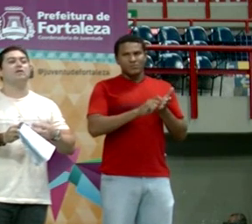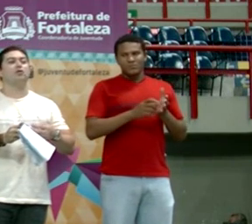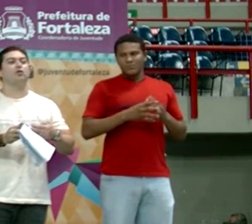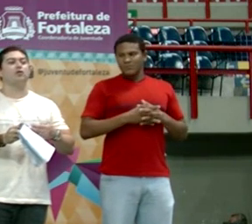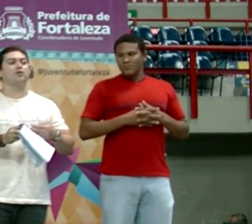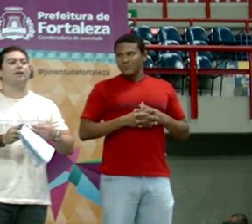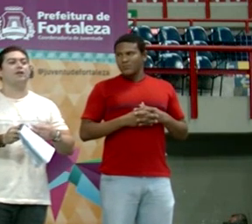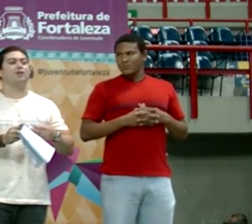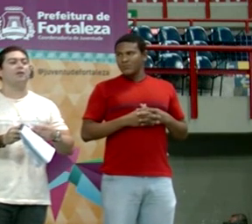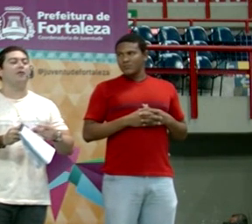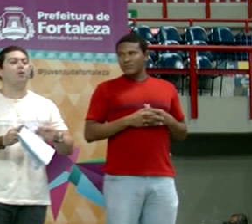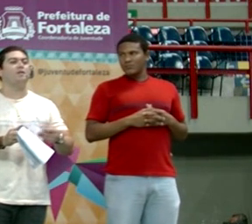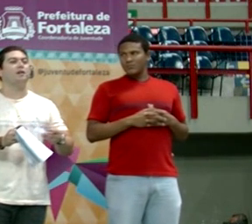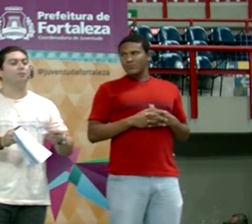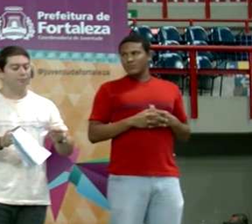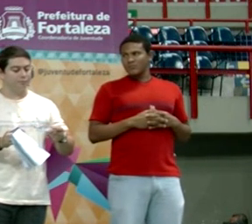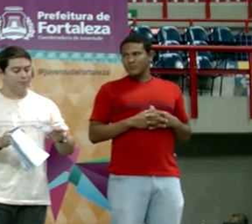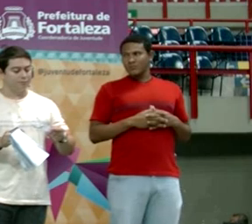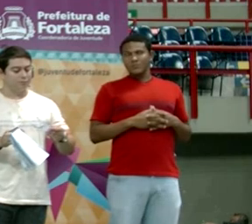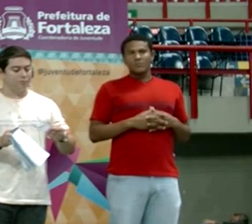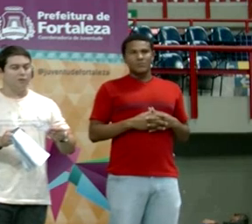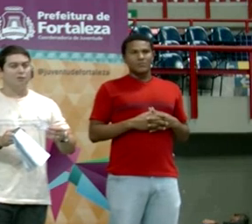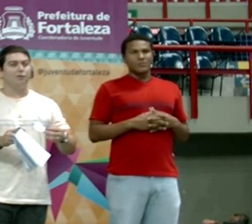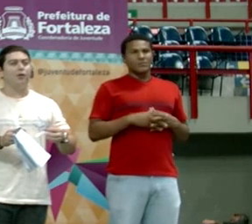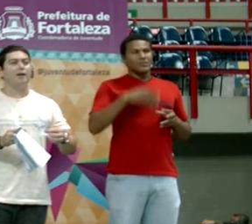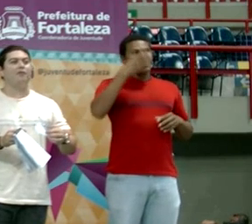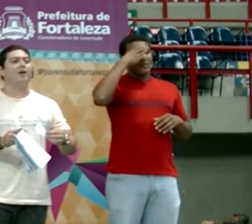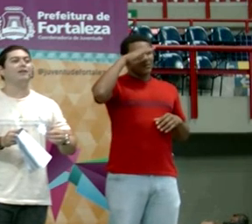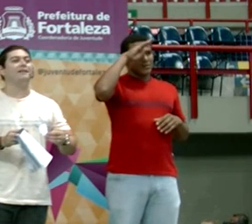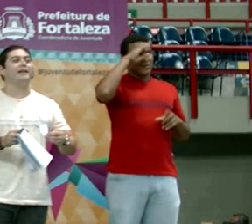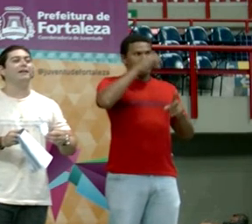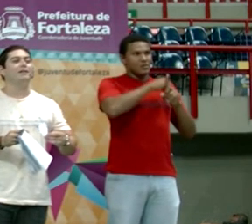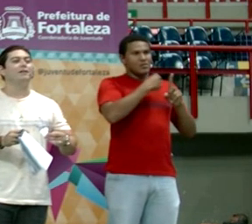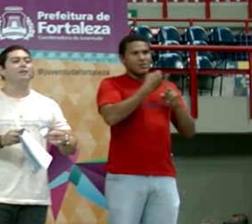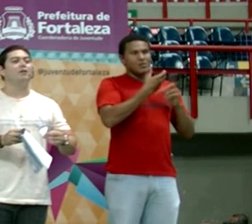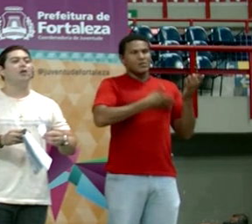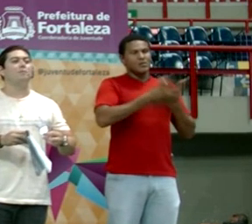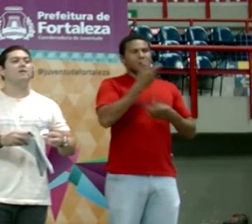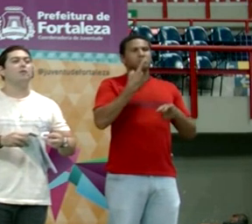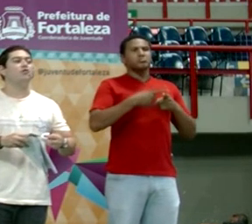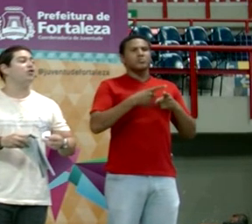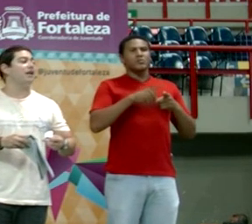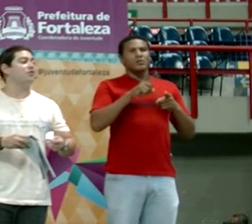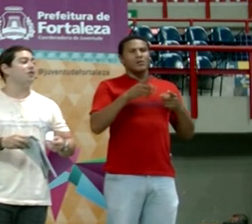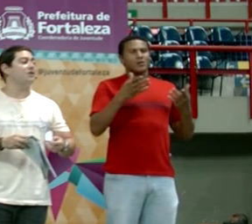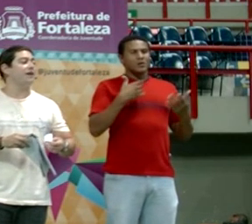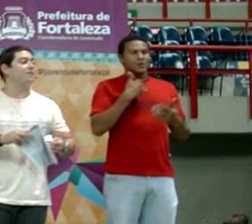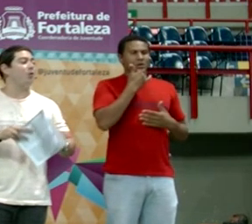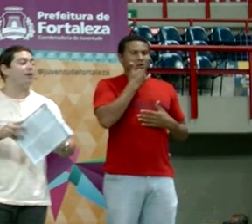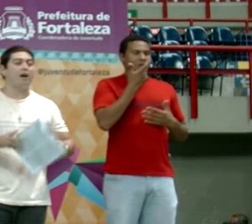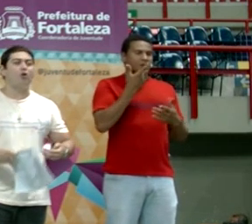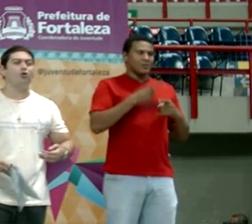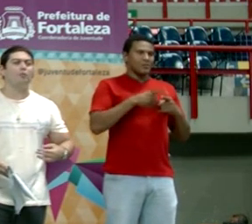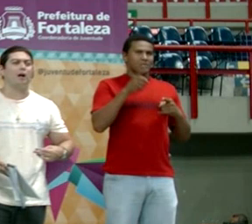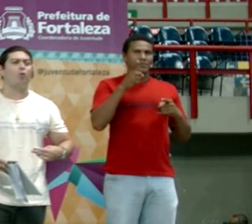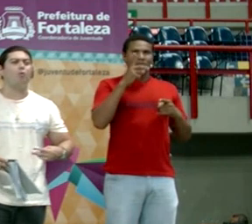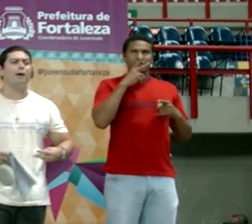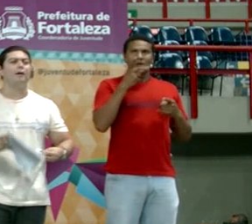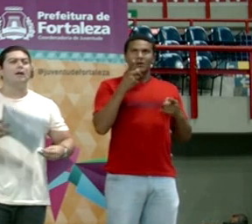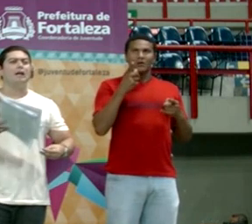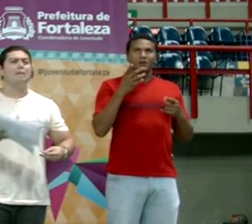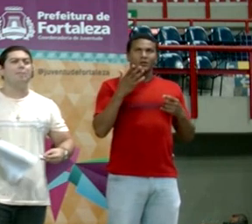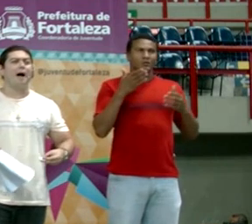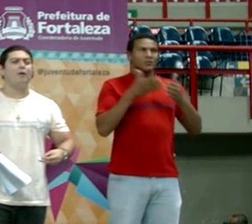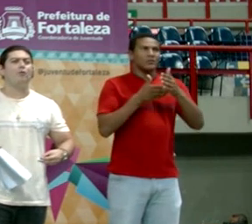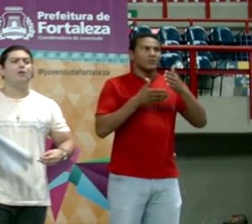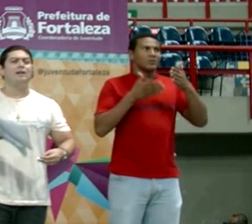Porque Cuba se tornou socialista, não foi opção. Foi falta de opção. Os Estados Unidos fez bloqueio econômico a